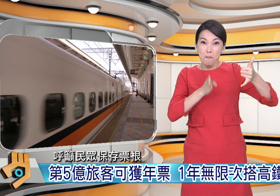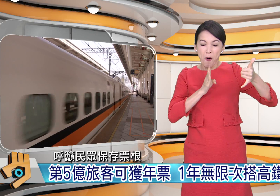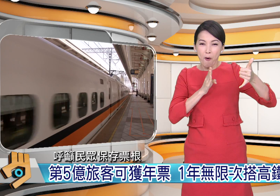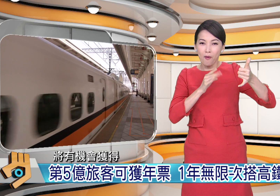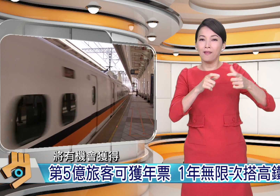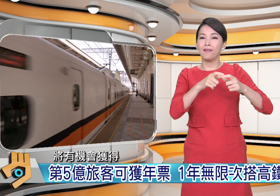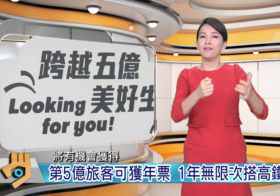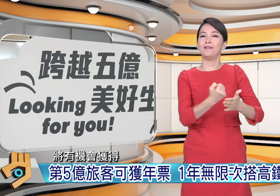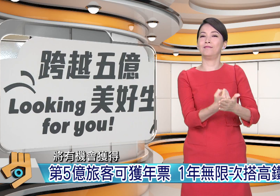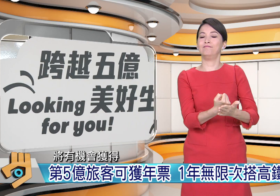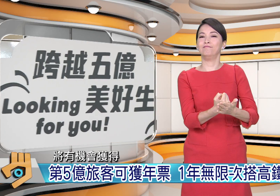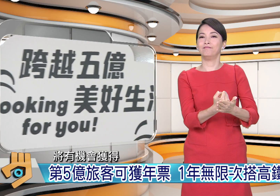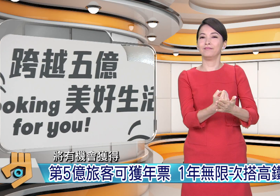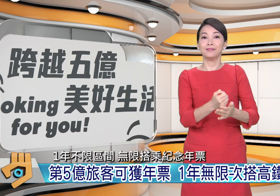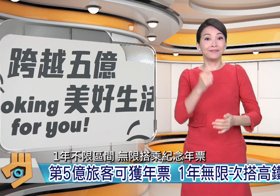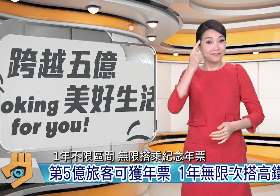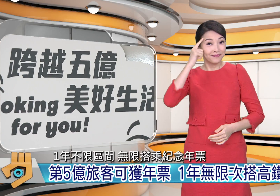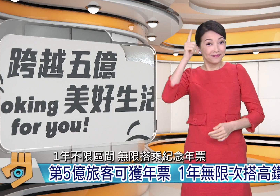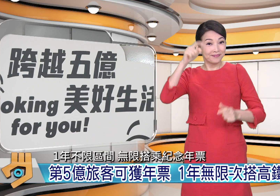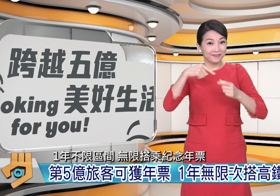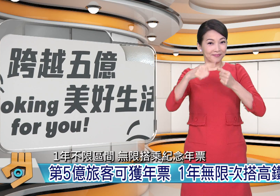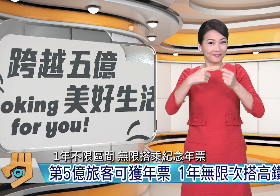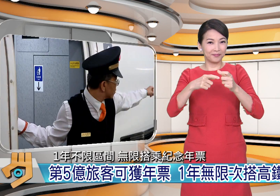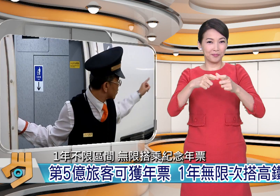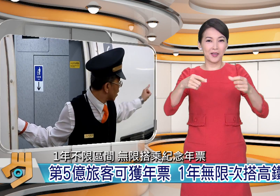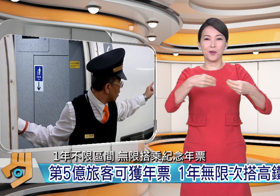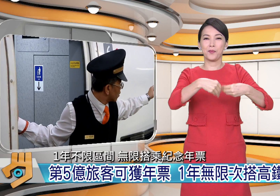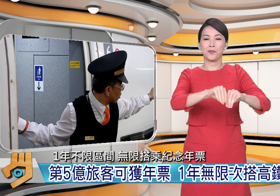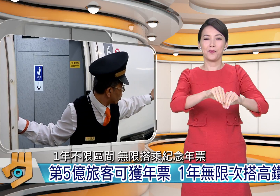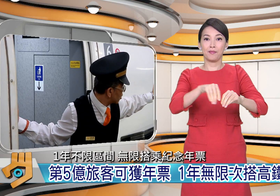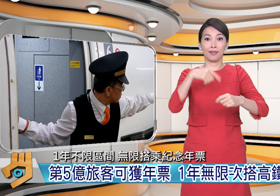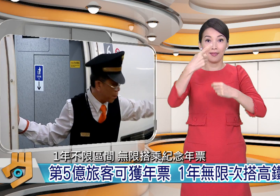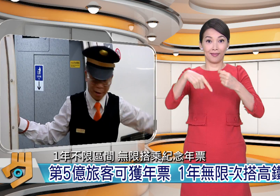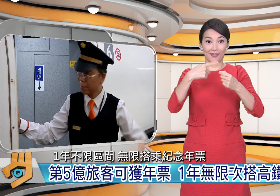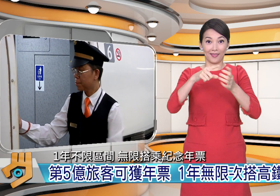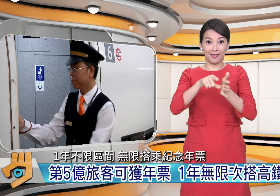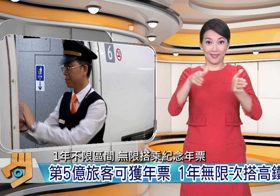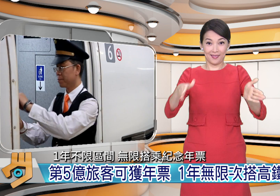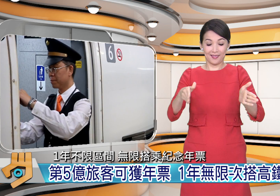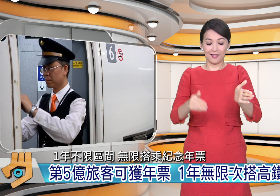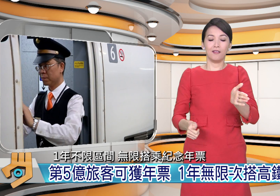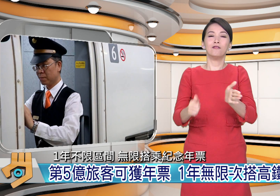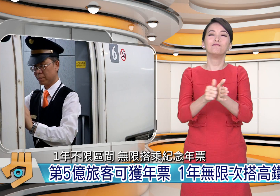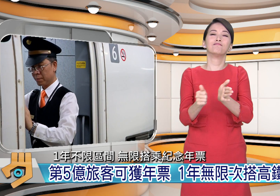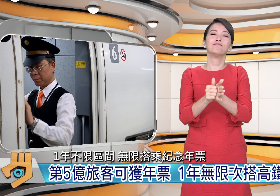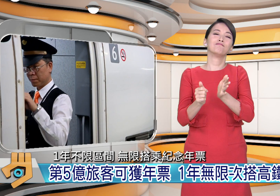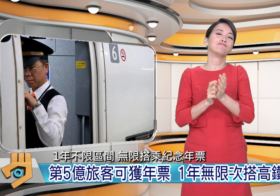将有机会获得1年不限区间无限搭乘纪念年票。